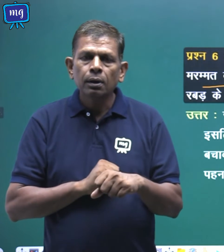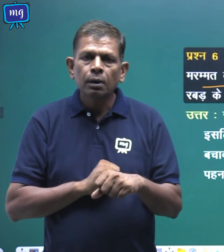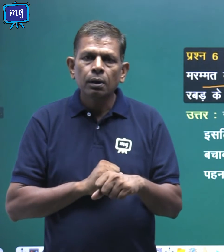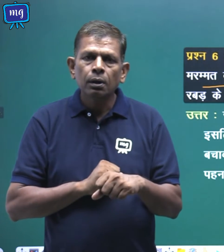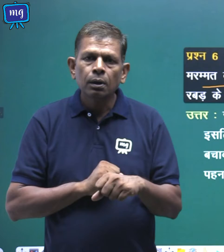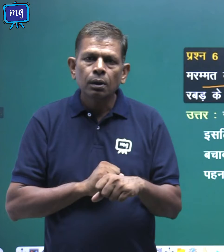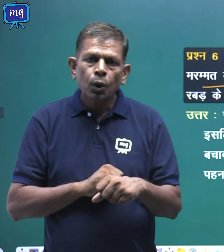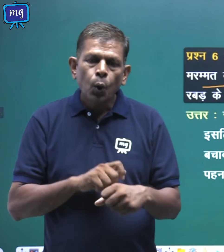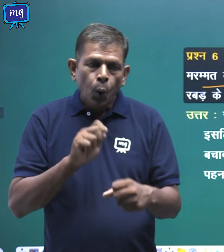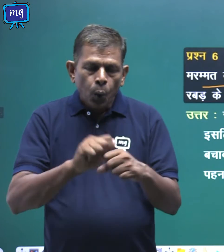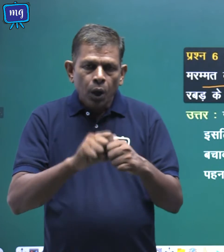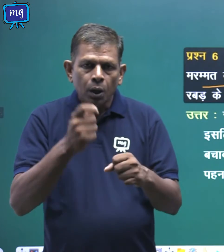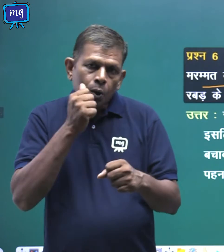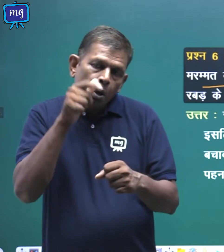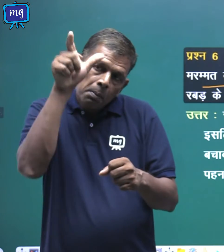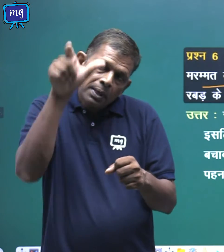विद्युत मिस्त्री